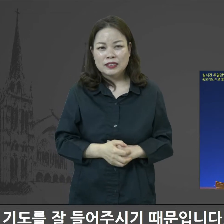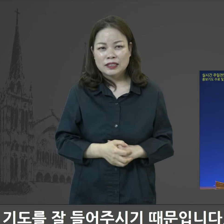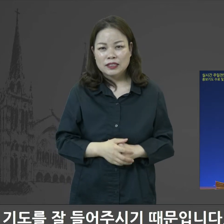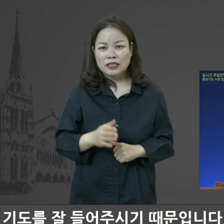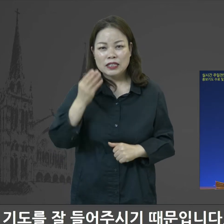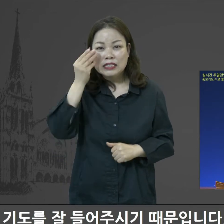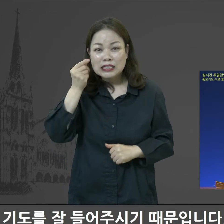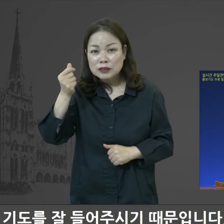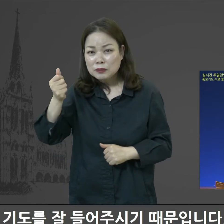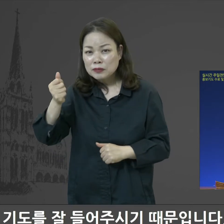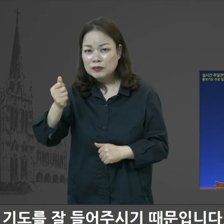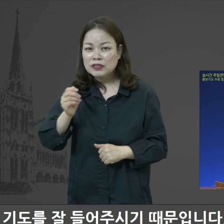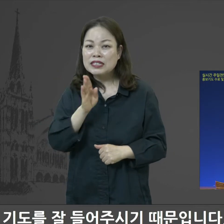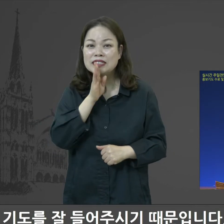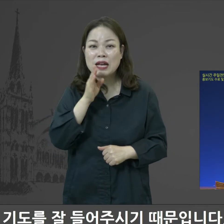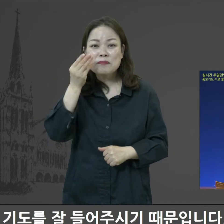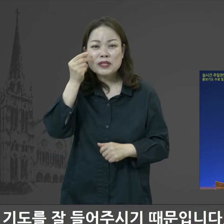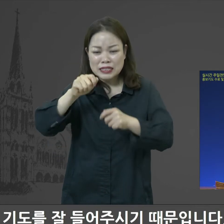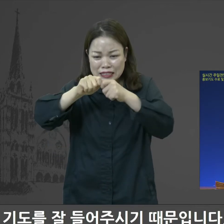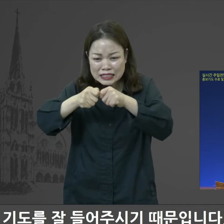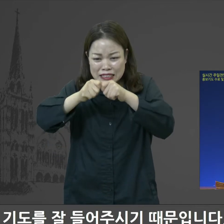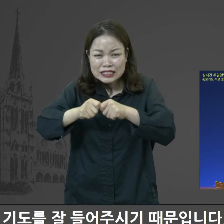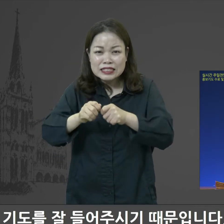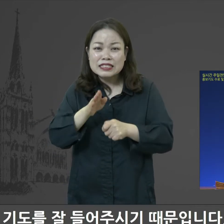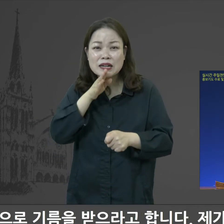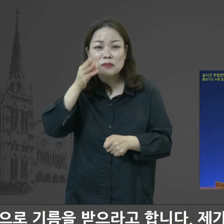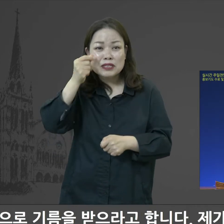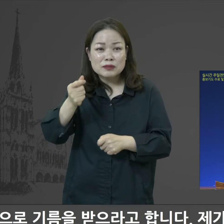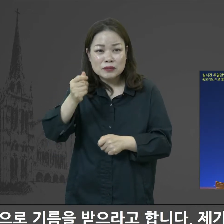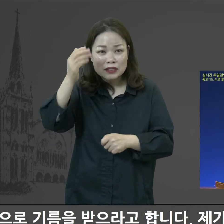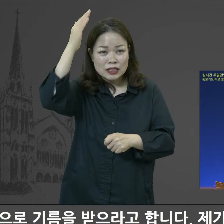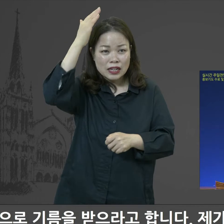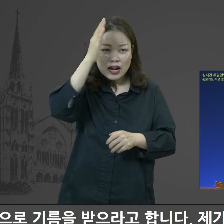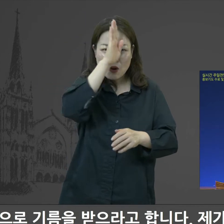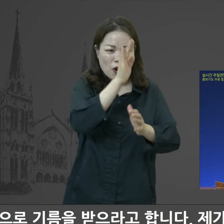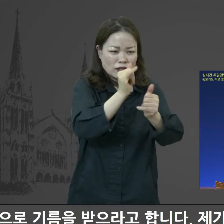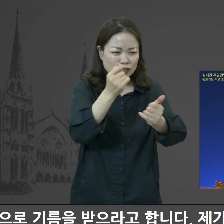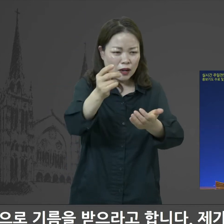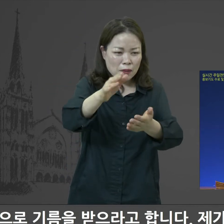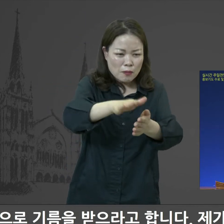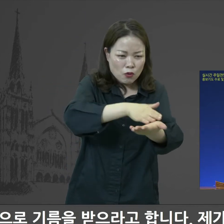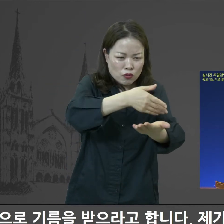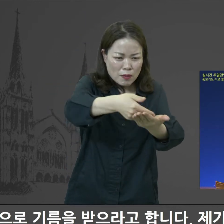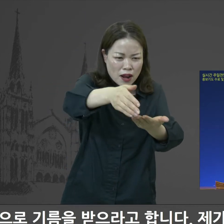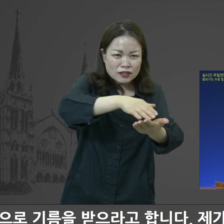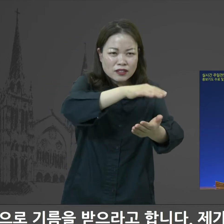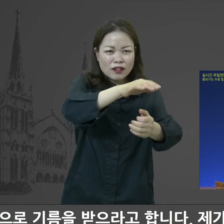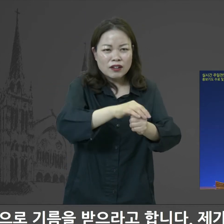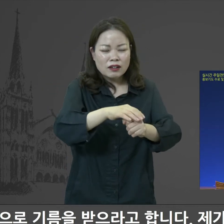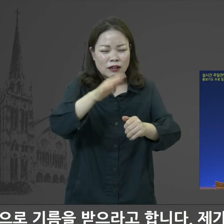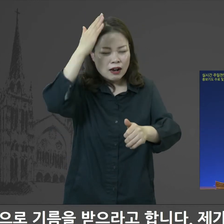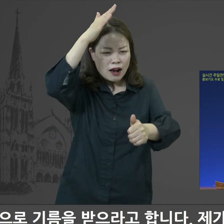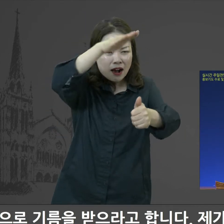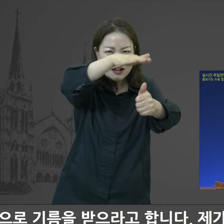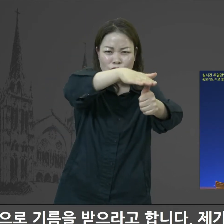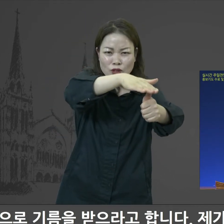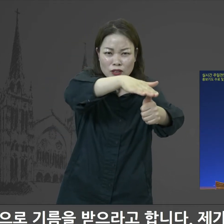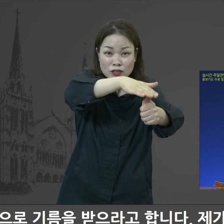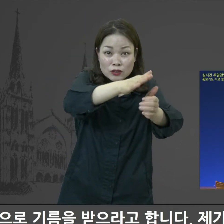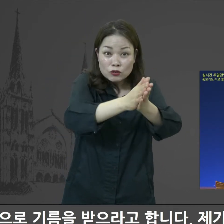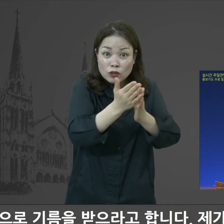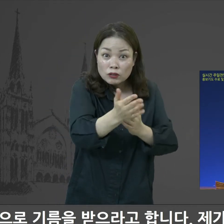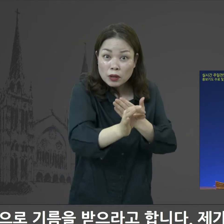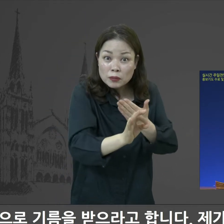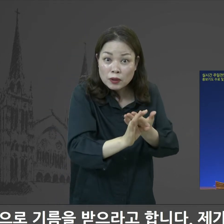올리브 기름이나 참기름을 꺼내서 환우의 몸에 싹싹 발라서 이렇게 손으로 안수하며